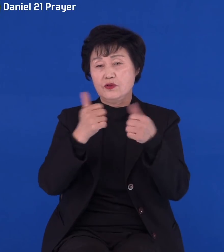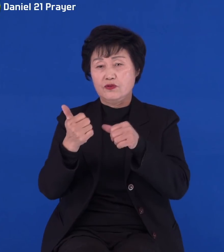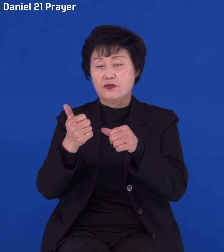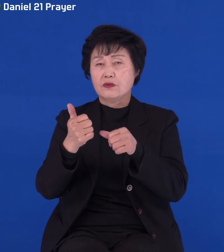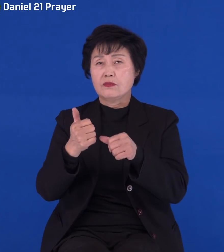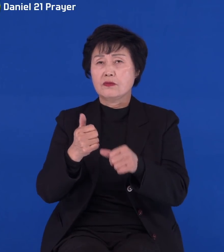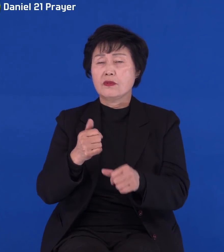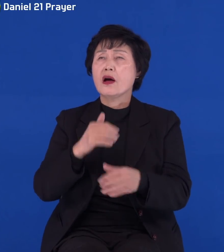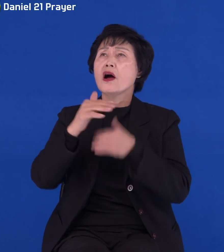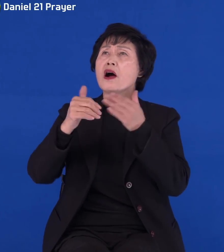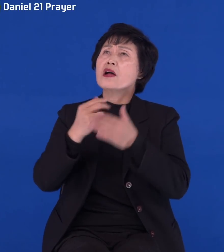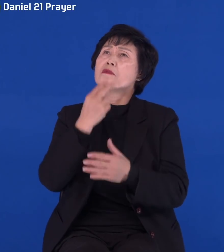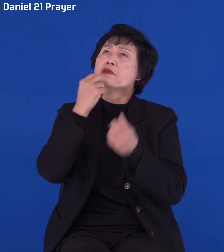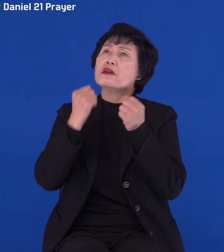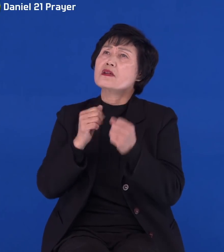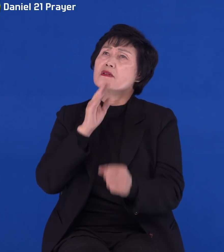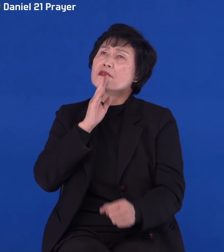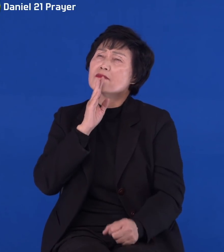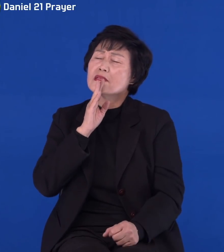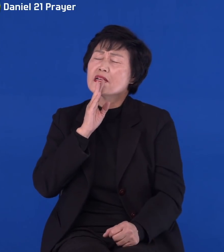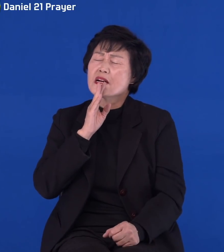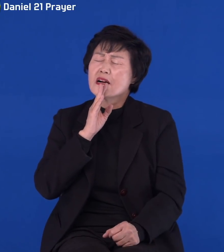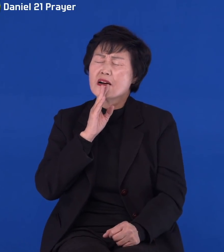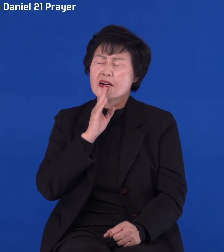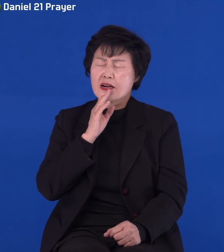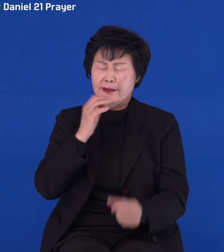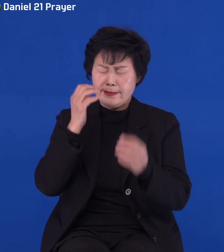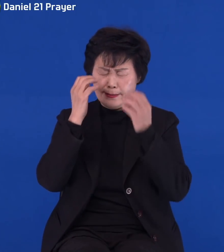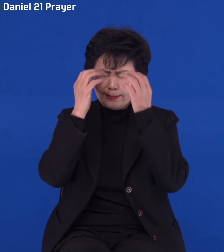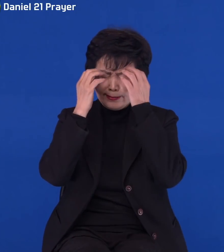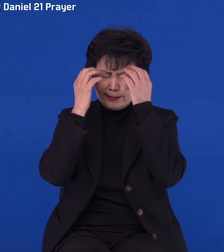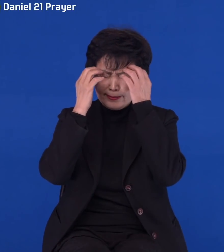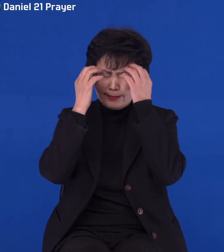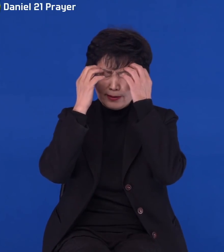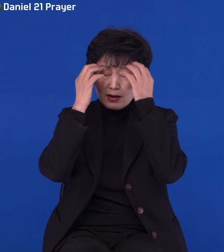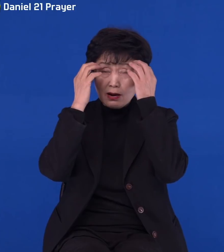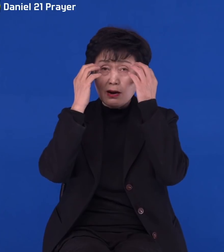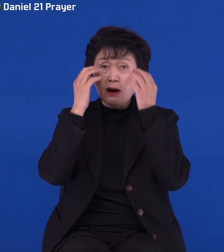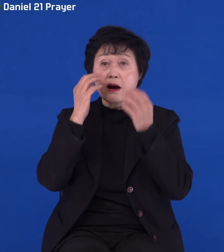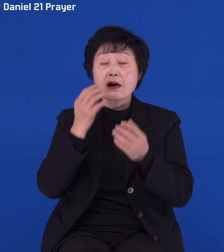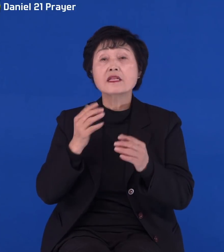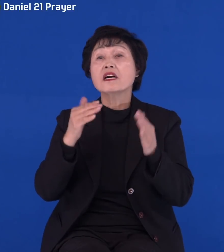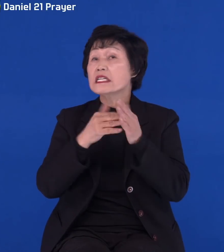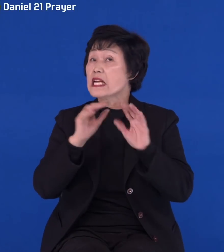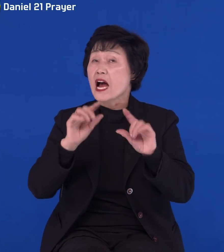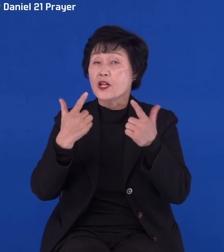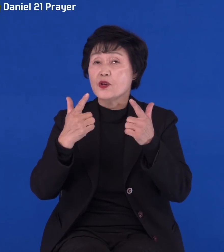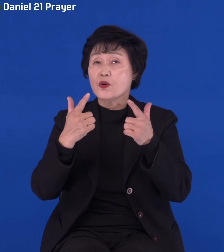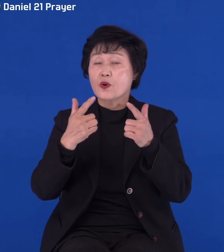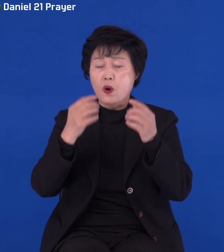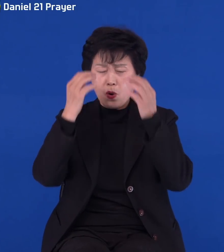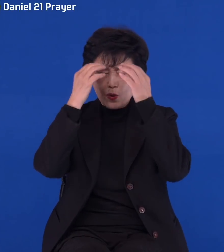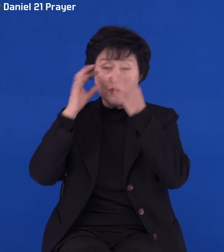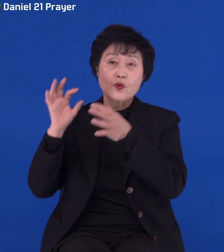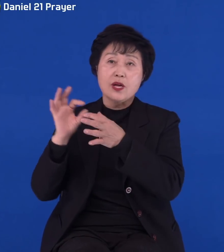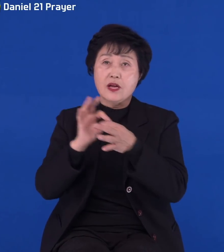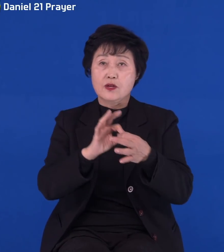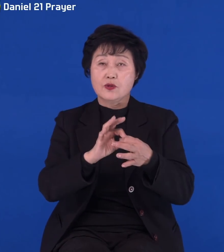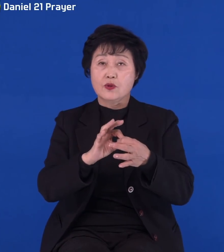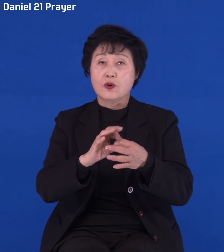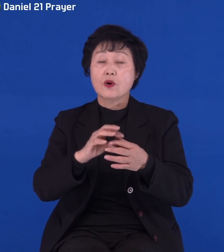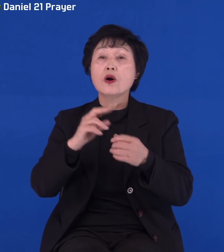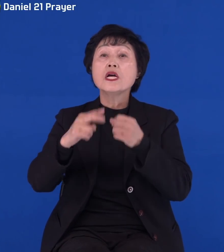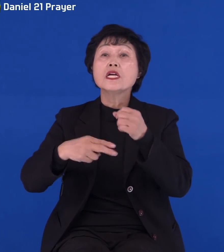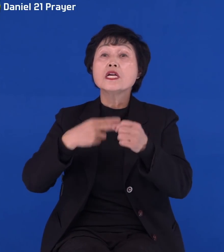맞습니까? 라고. 이 정도 고통을 받았으면 괜찮겠는데 제 고통은 계속됩니다. 그로부터 2년